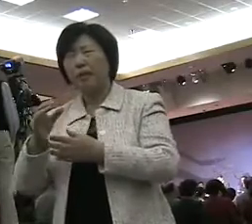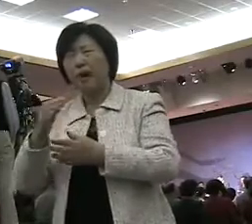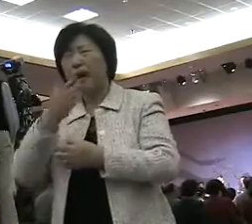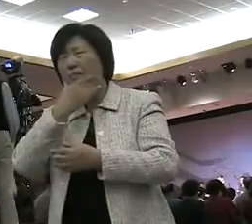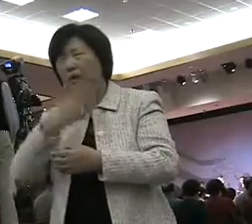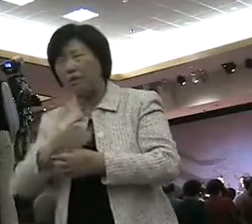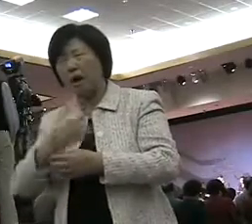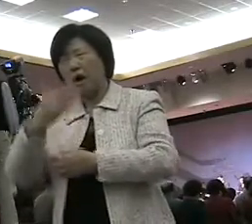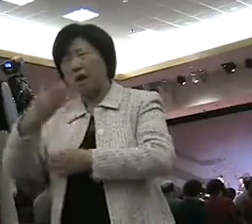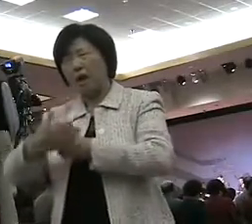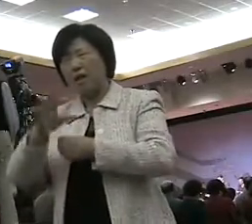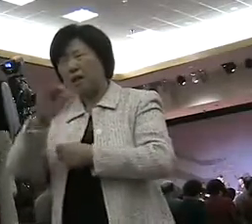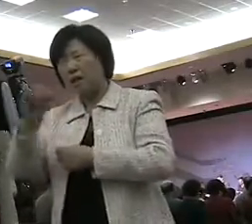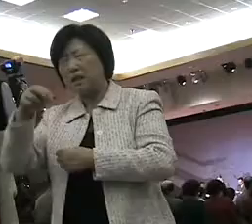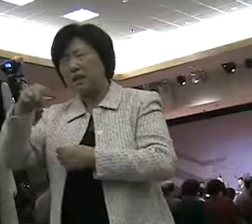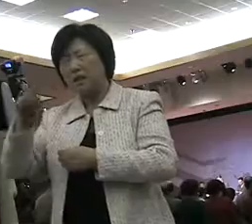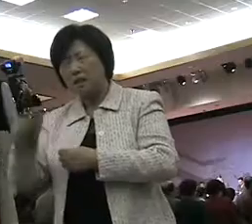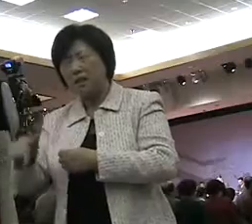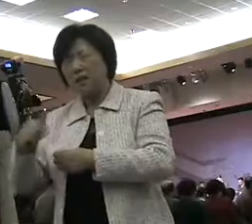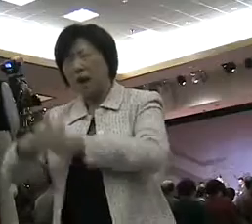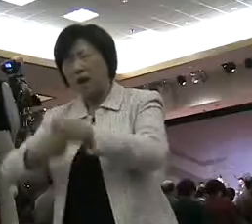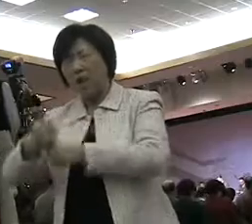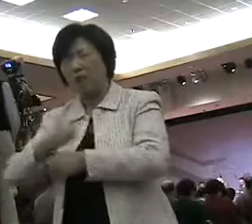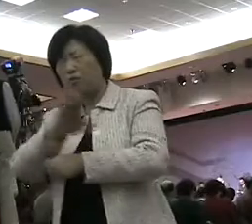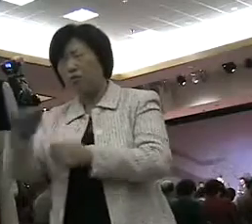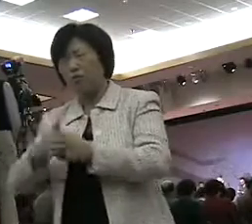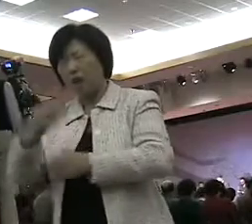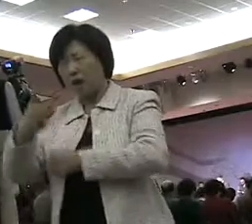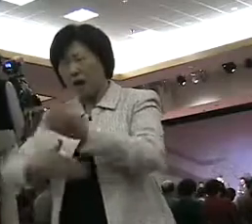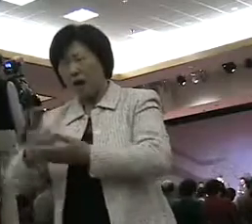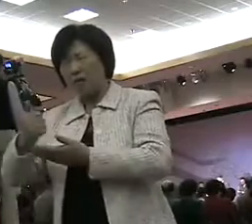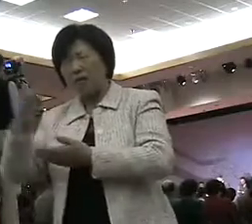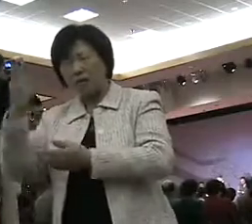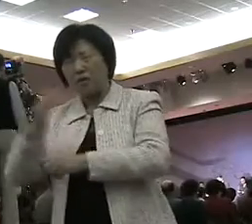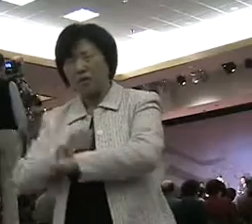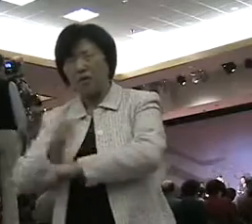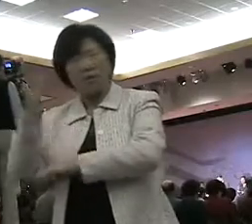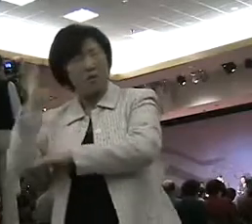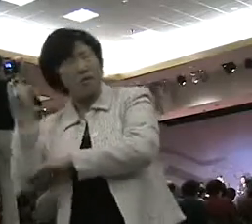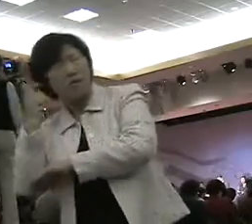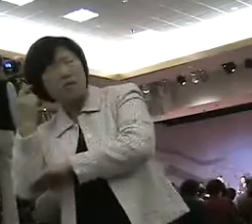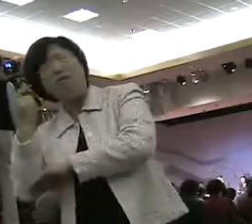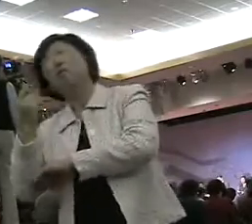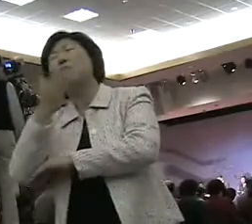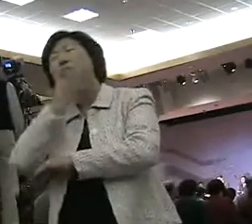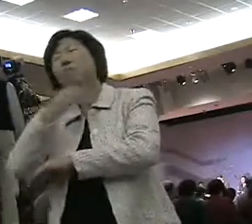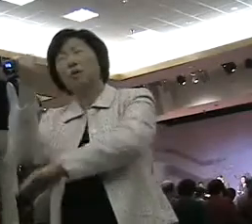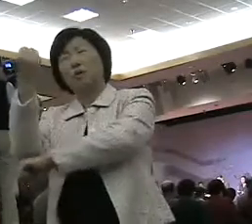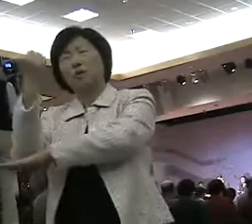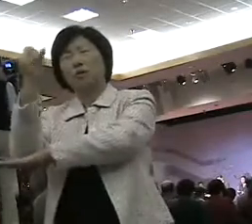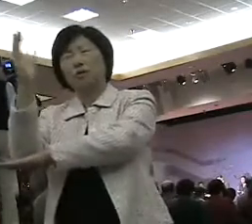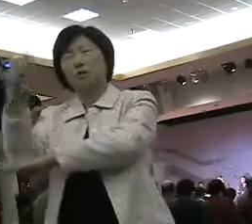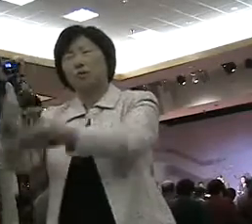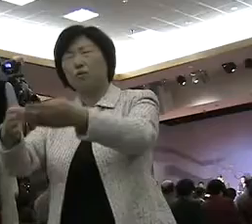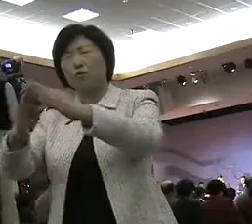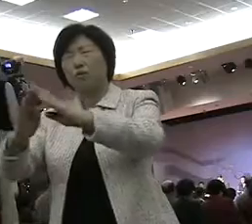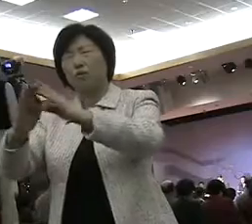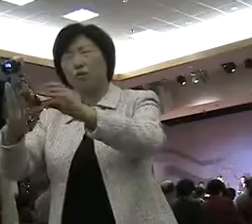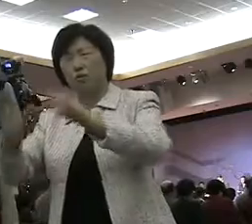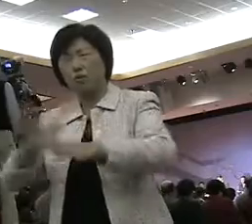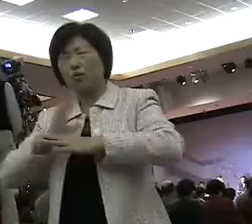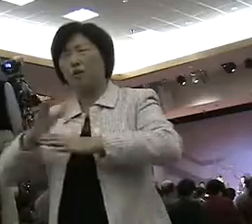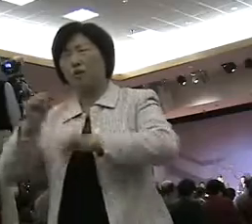우리의 하나님이 되게 하여 주시옵소서. 그리하여 오늘 말씀을 듣는 우리가 하나님의 복의 근원으로 세워지는 놀라운 역사가